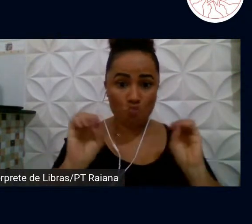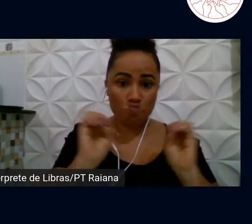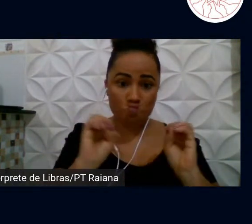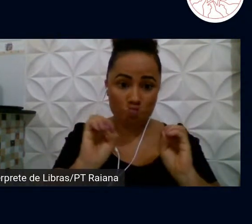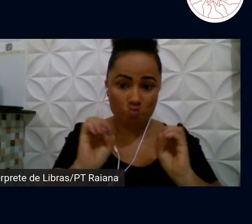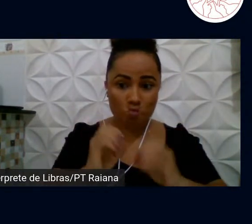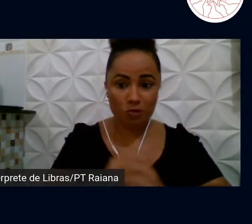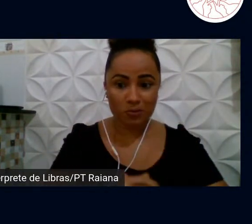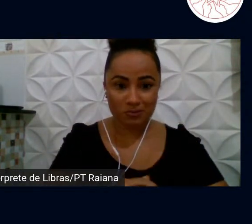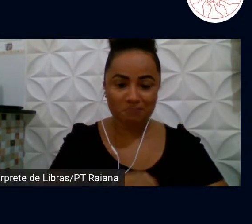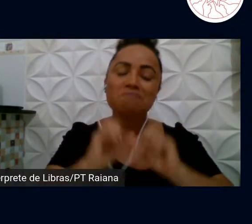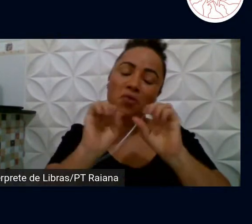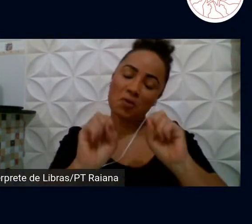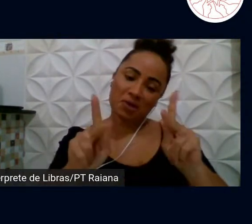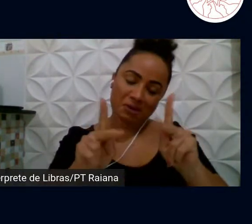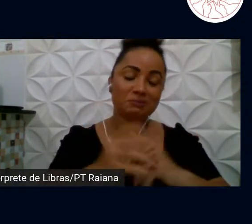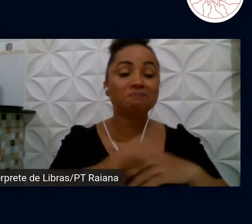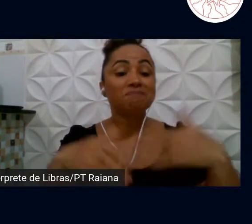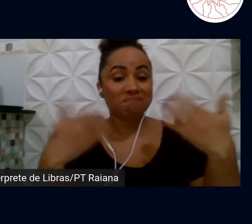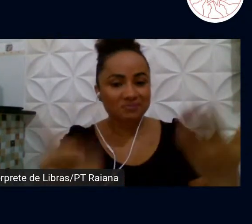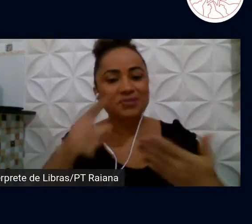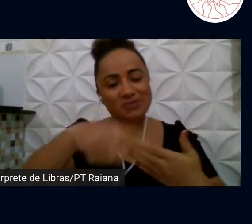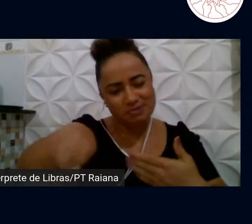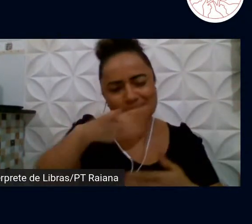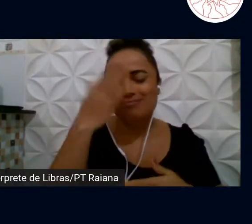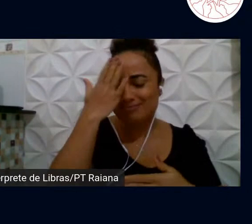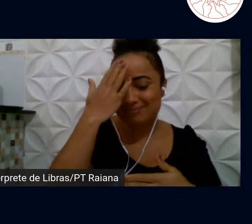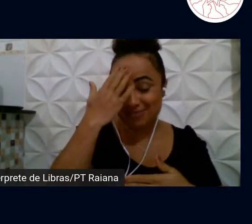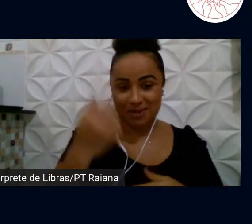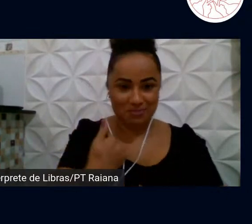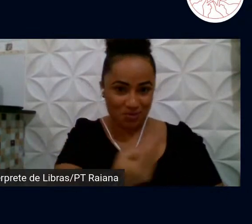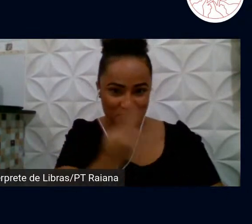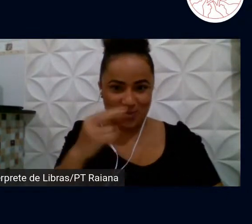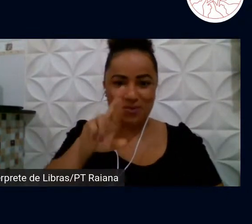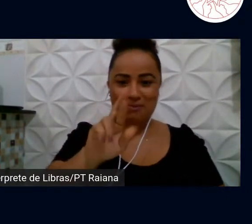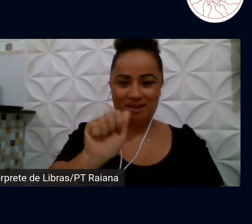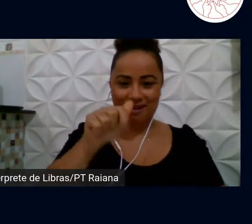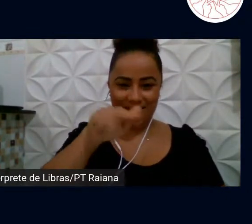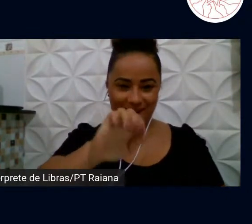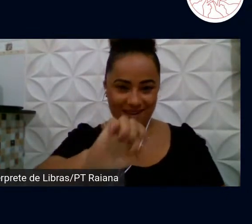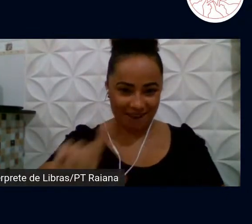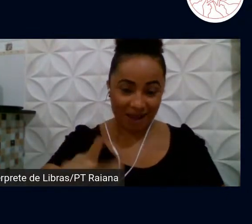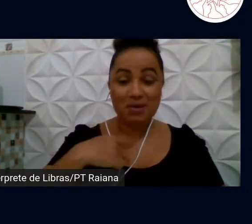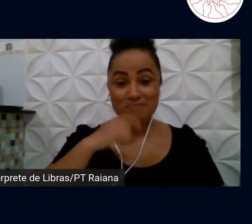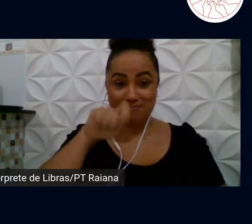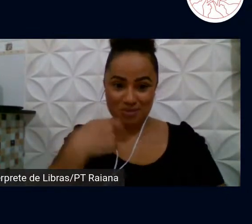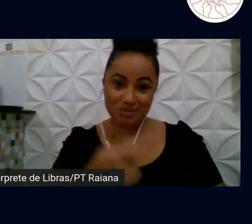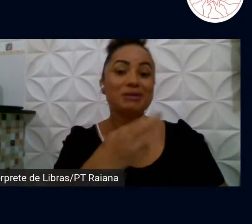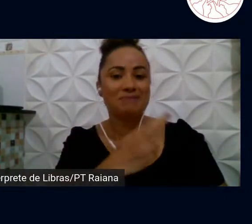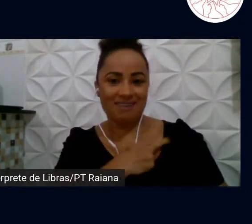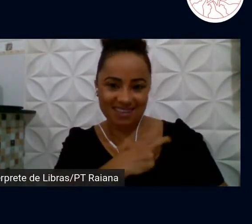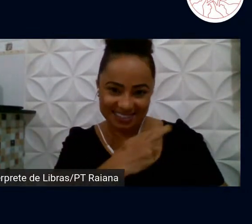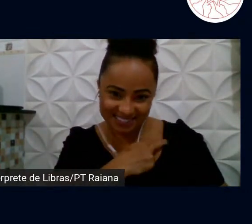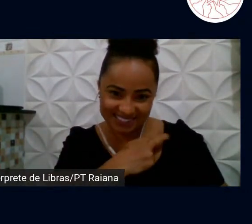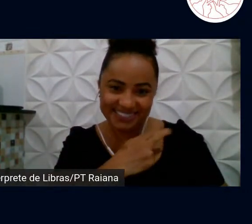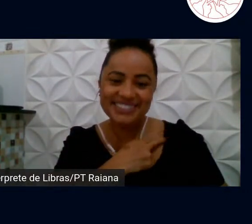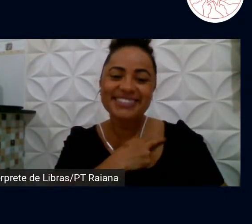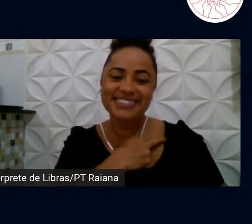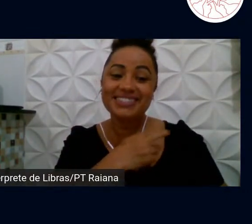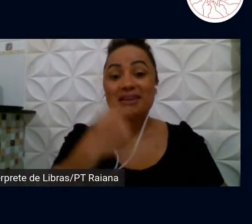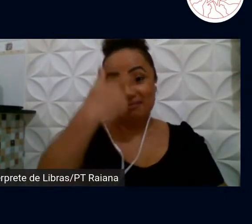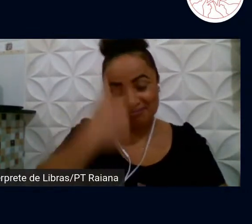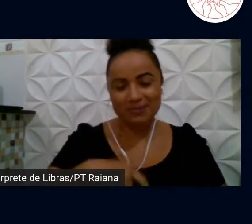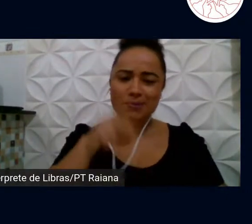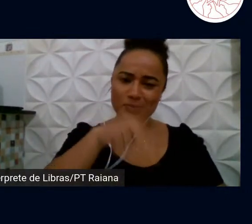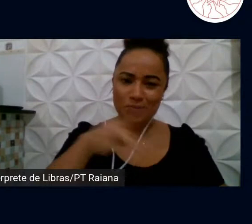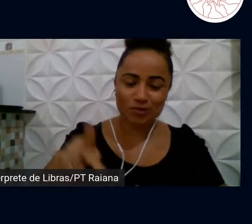Eh, pronto. Então, né, vocês já sabem que o meu nome é Raquel, que o meu sinal é esse aqui, que eu sou